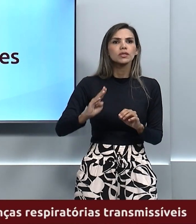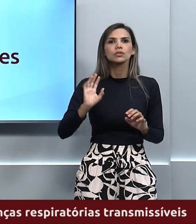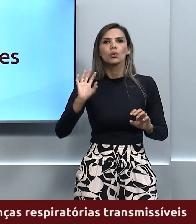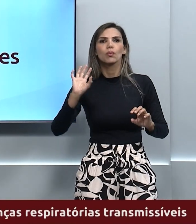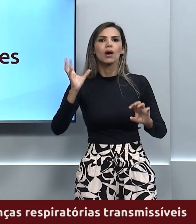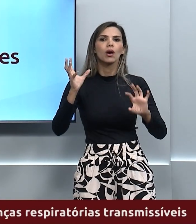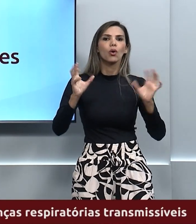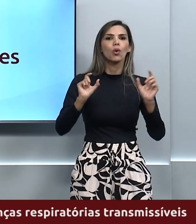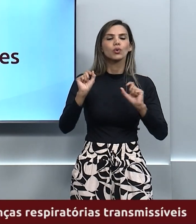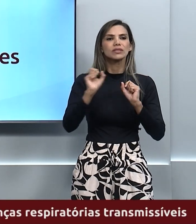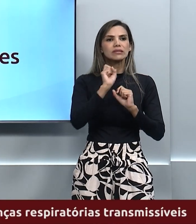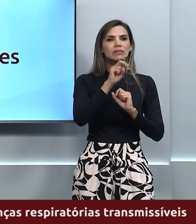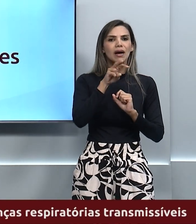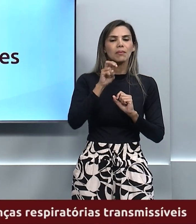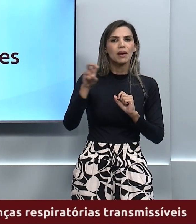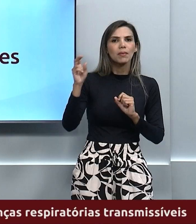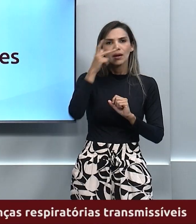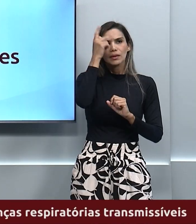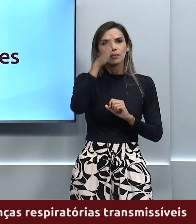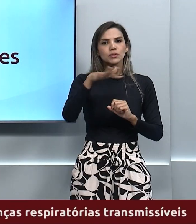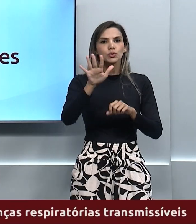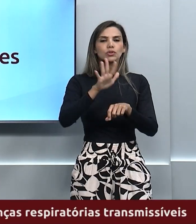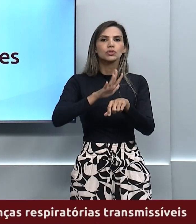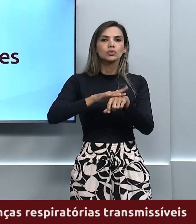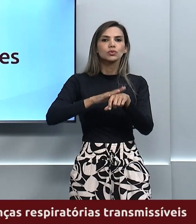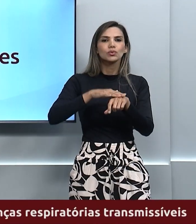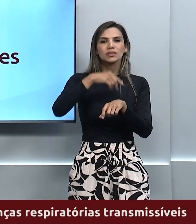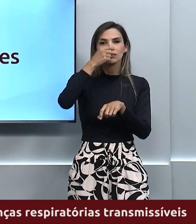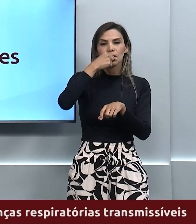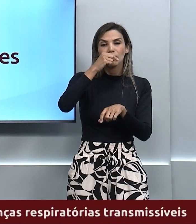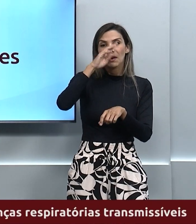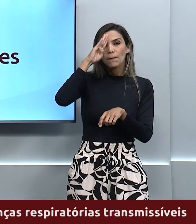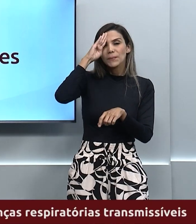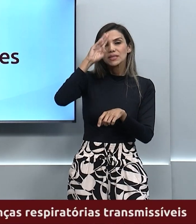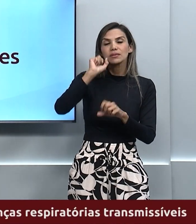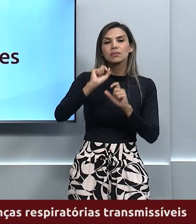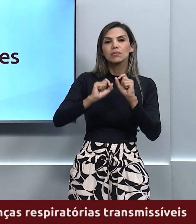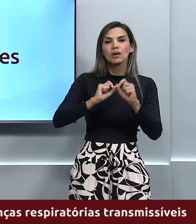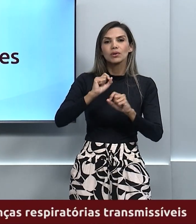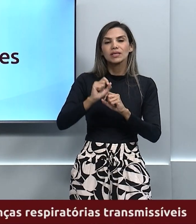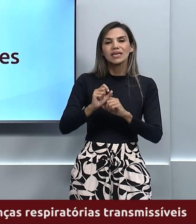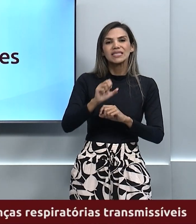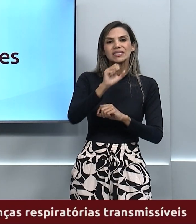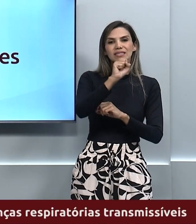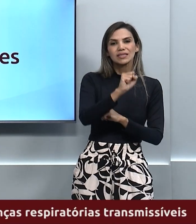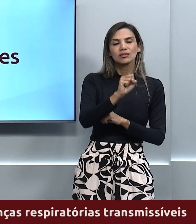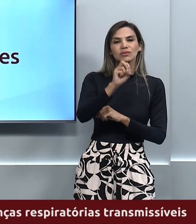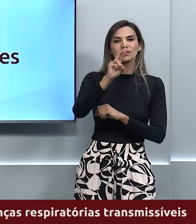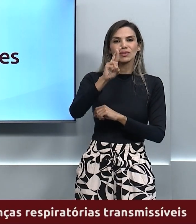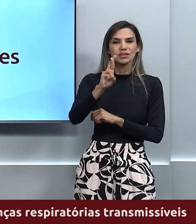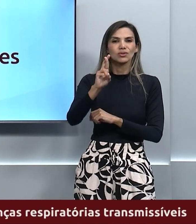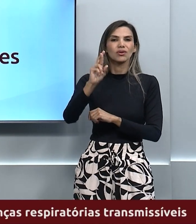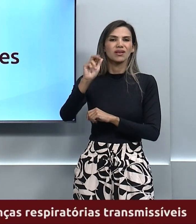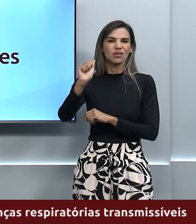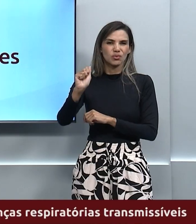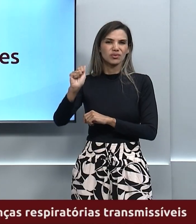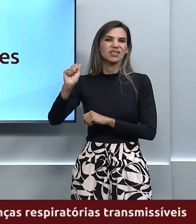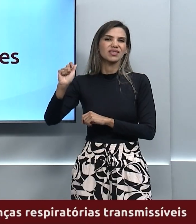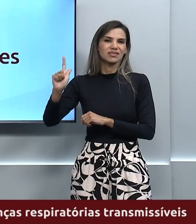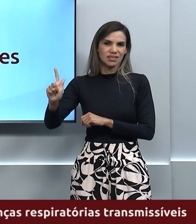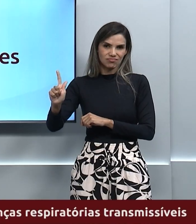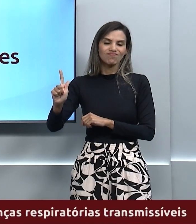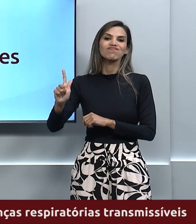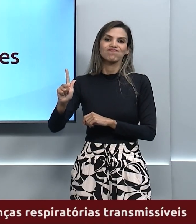doenças respiratórias, especialmente a síndrome respiratória aguda grave. Além dela, também a gente tem o